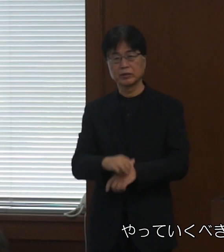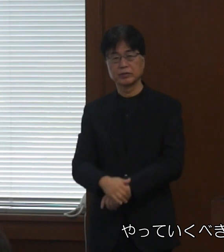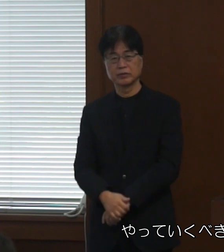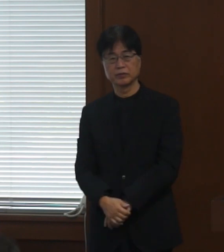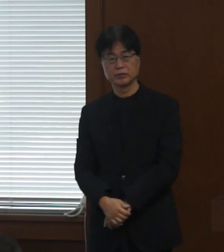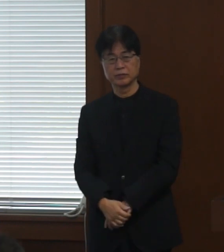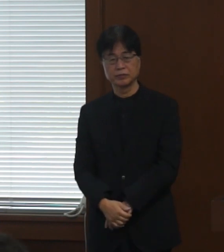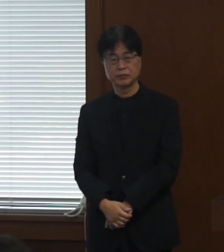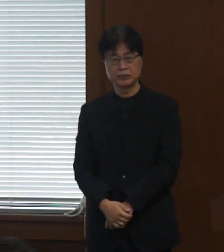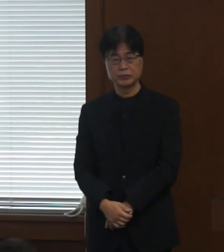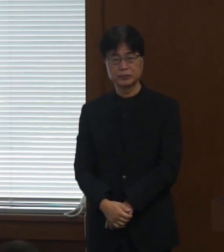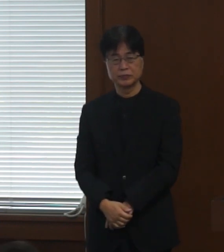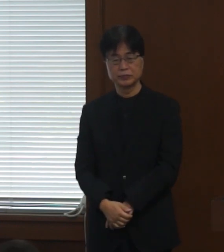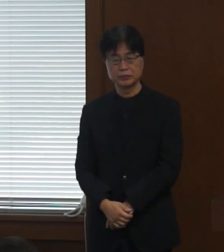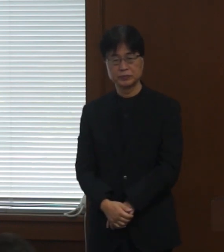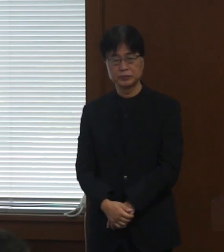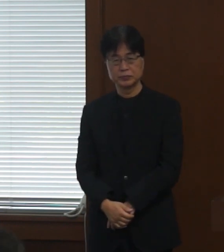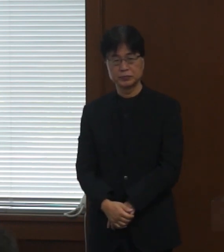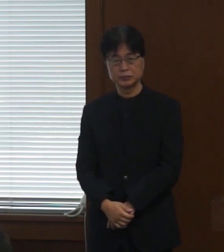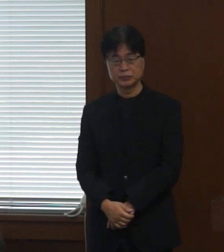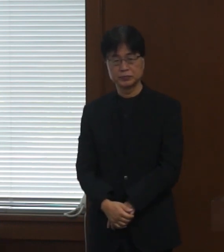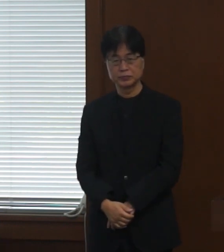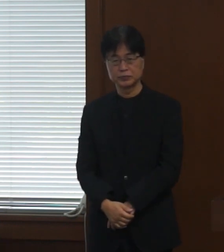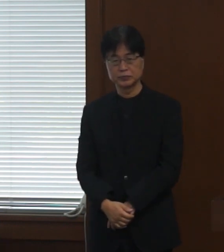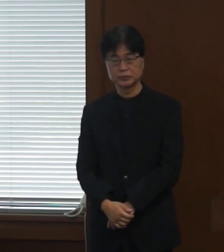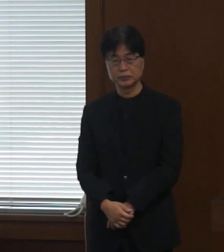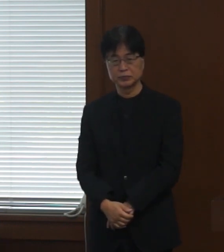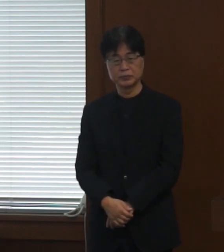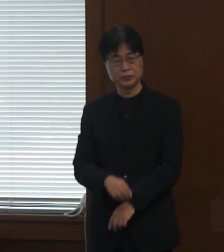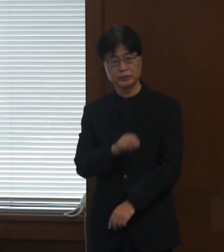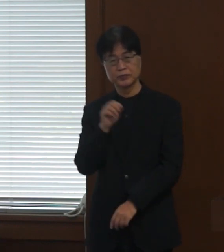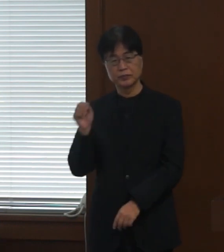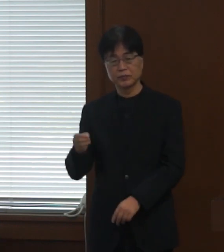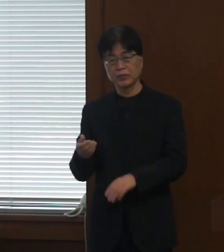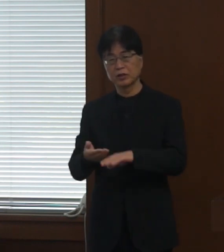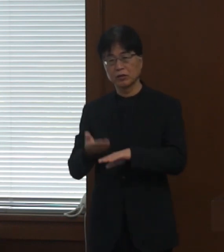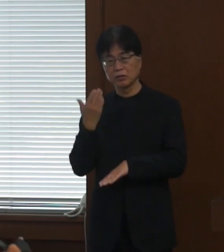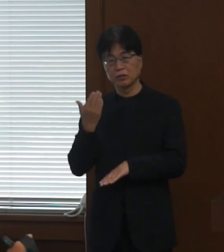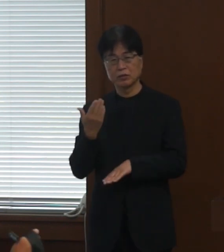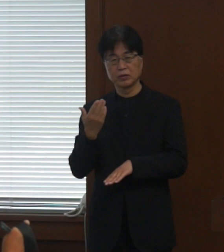たありがとうございますお